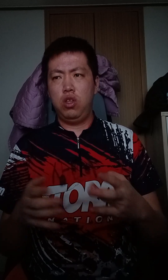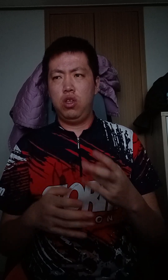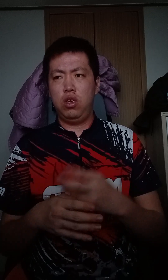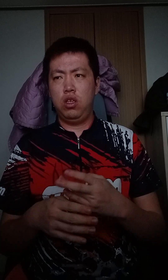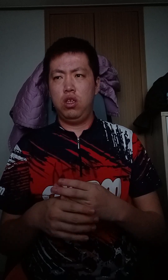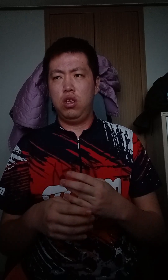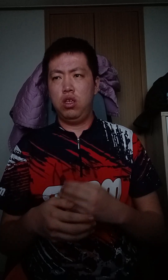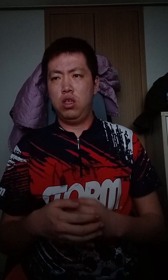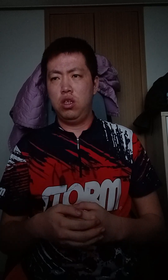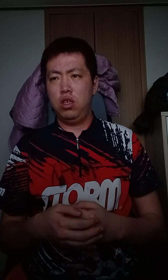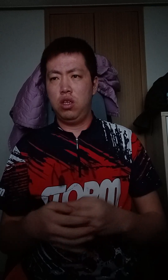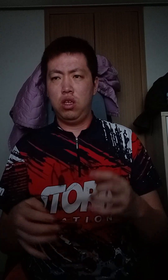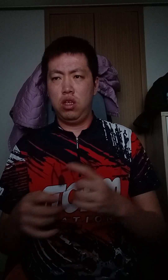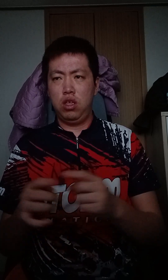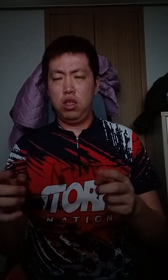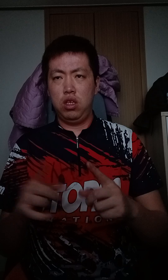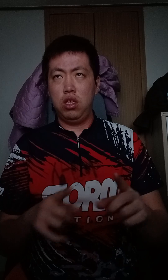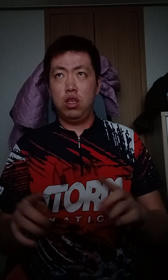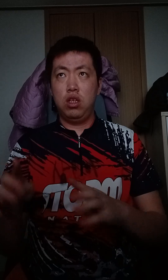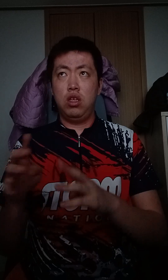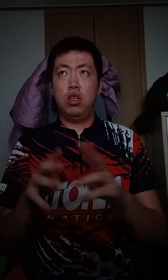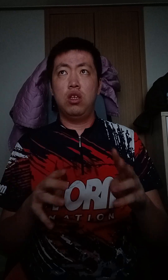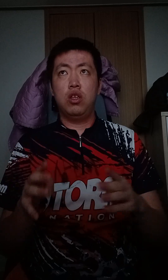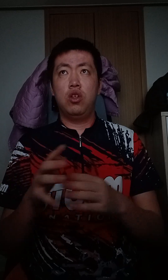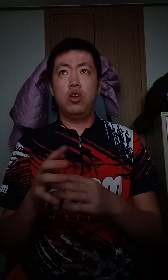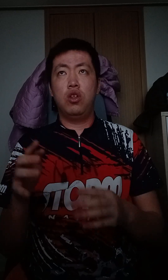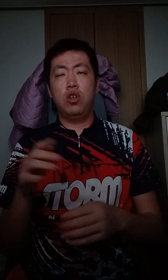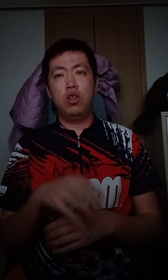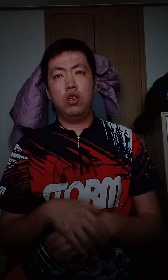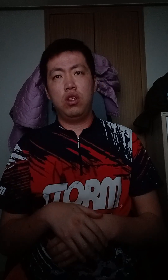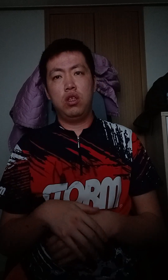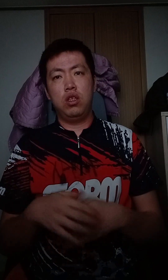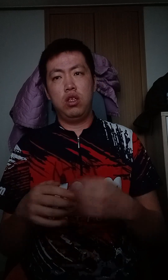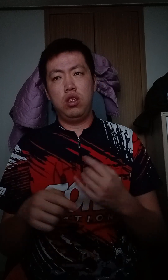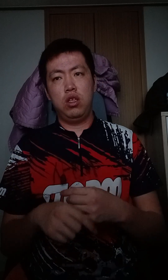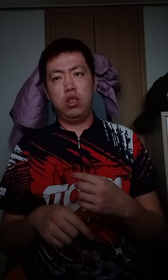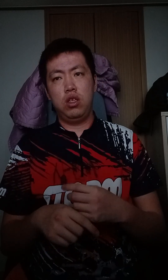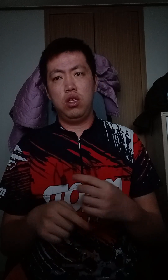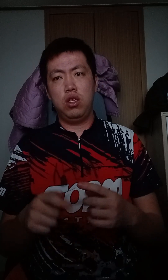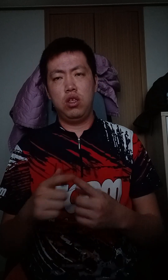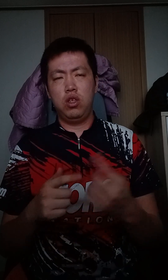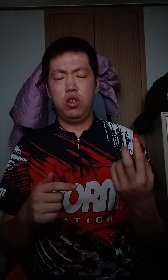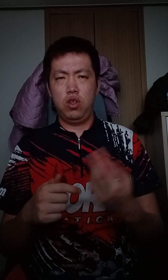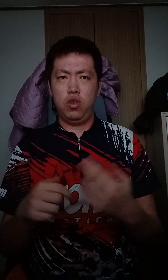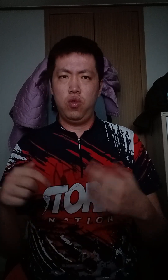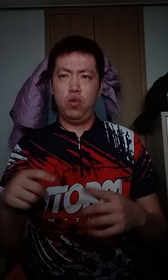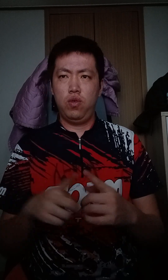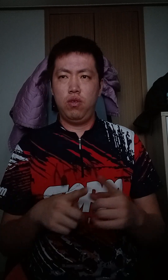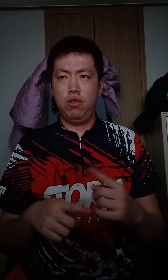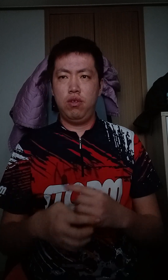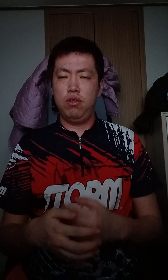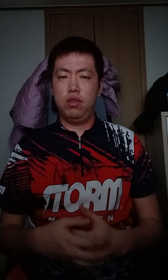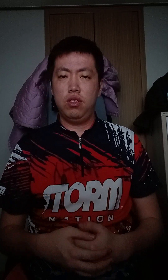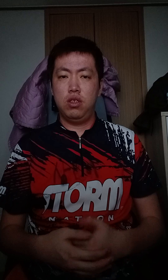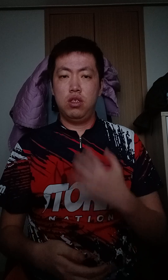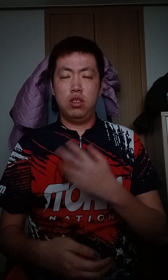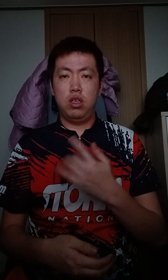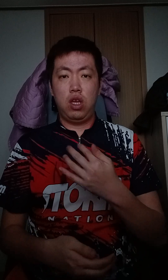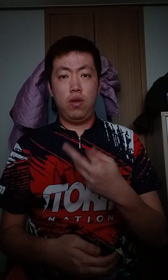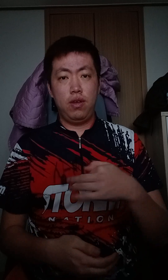하신다. 아파트에는 3, 4년 정도 거주를 했는데 이런 일을 당해서 너무나 속상해하신다고 전했습니다. 또 제보자의 어머니가 돈을 줄